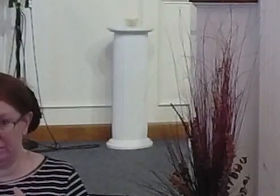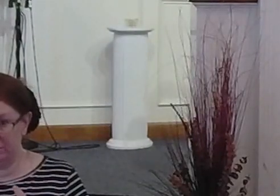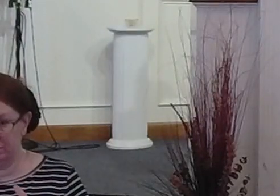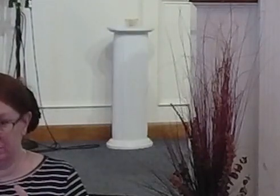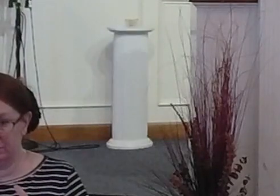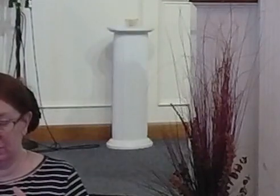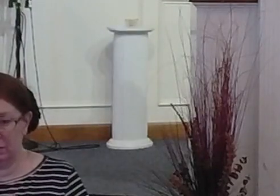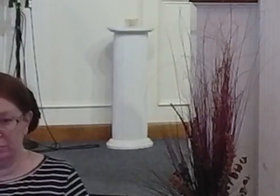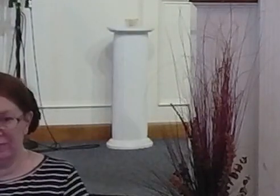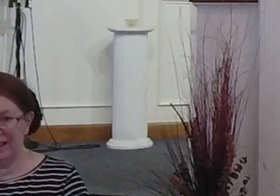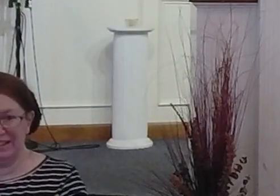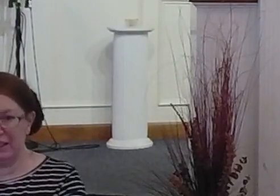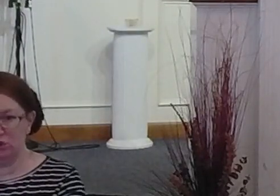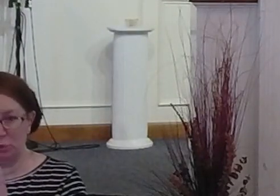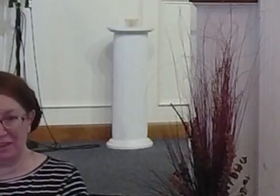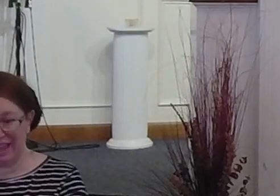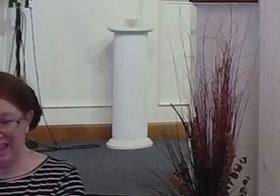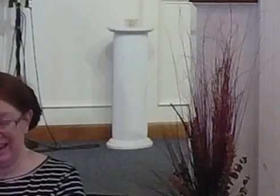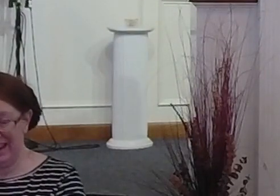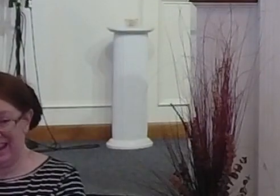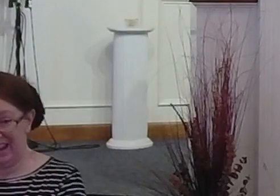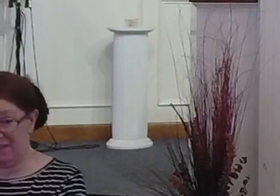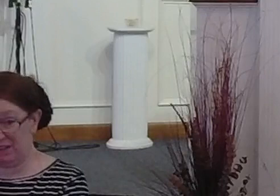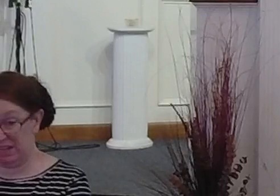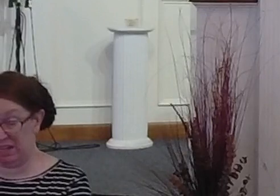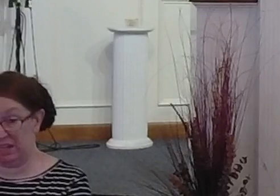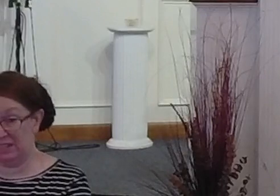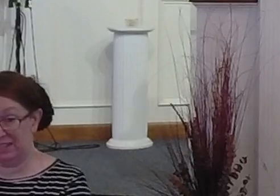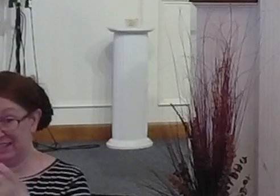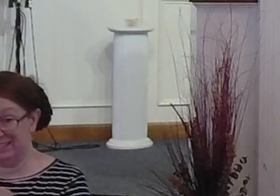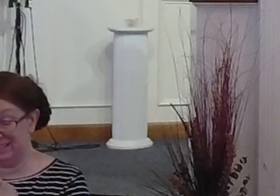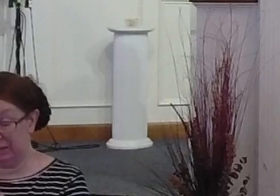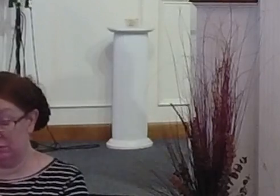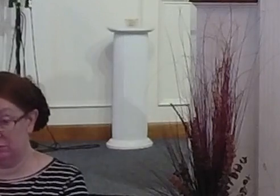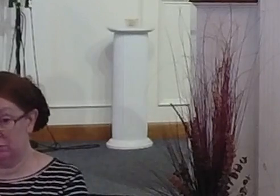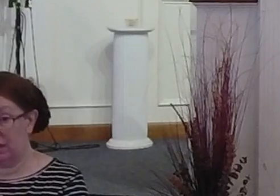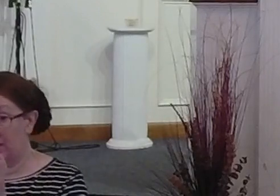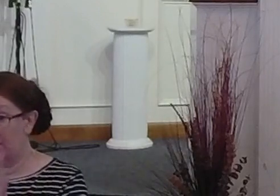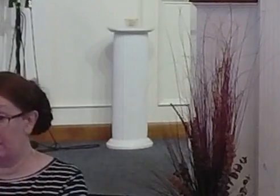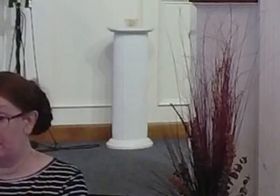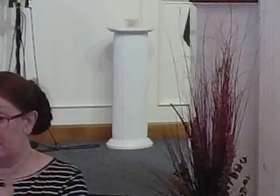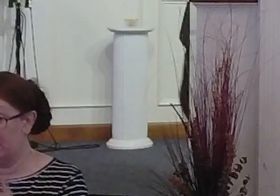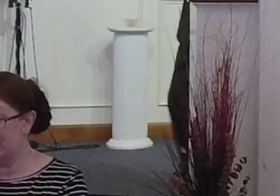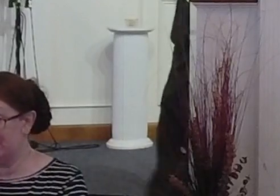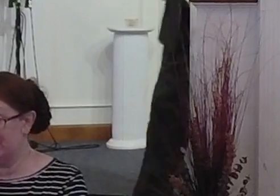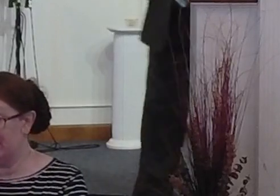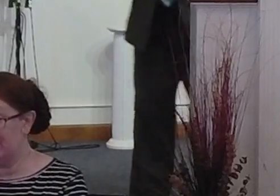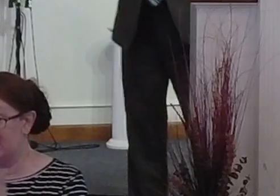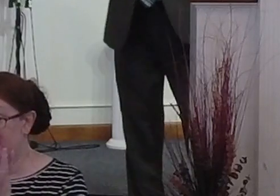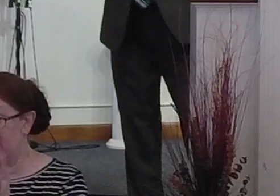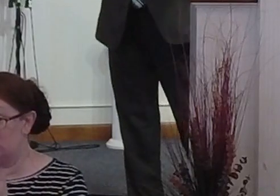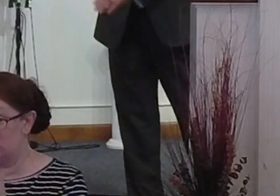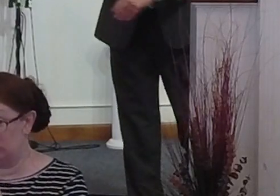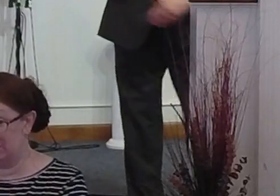y que yo puedo vivir sin pecado. Y mi Biblia dice que él nunca pecó.